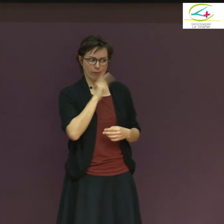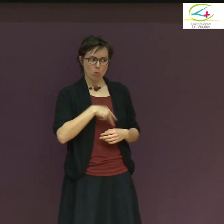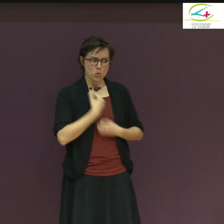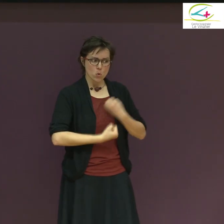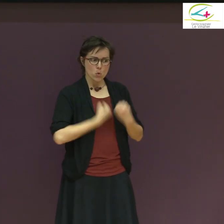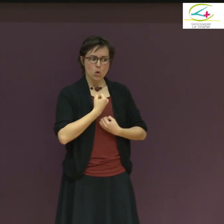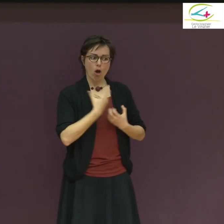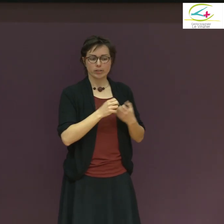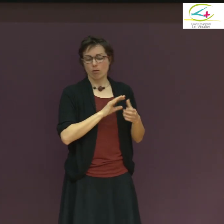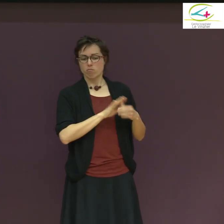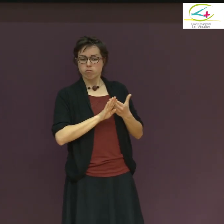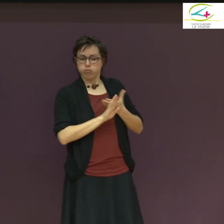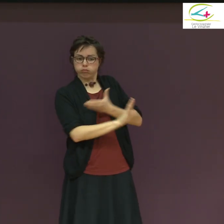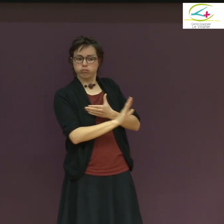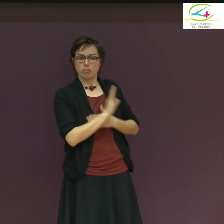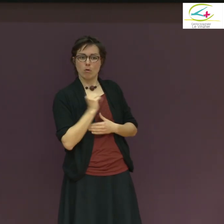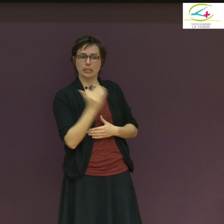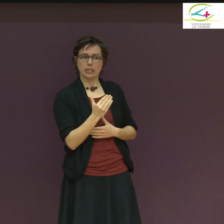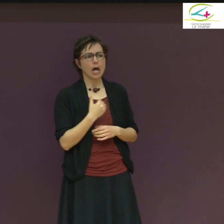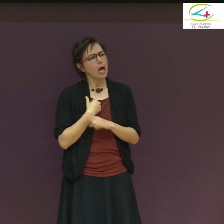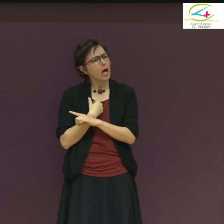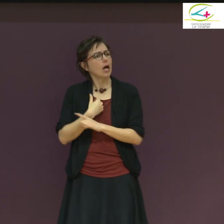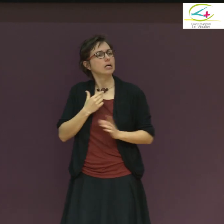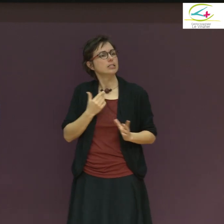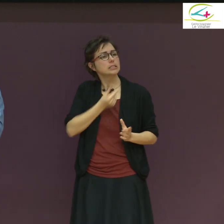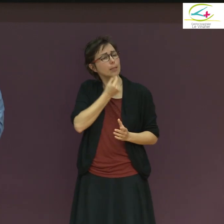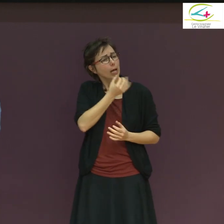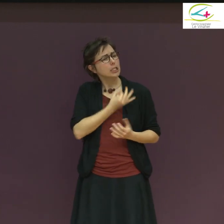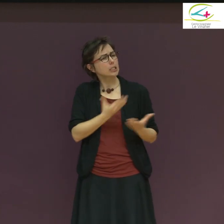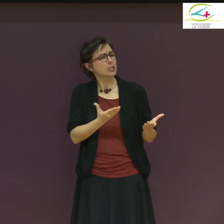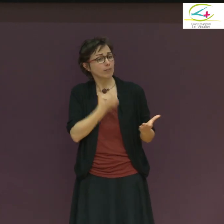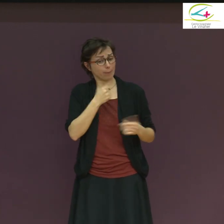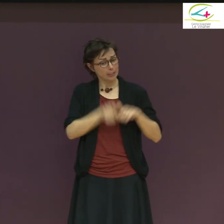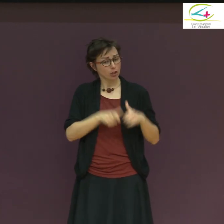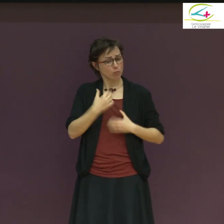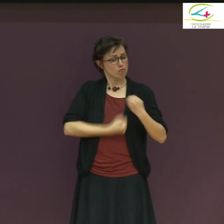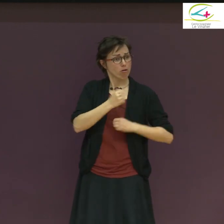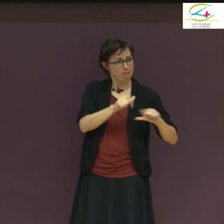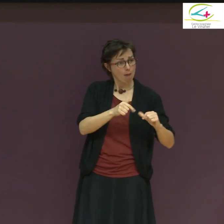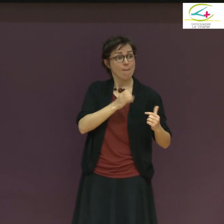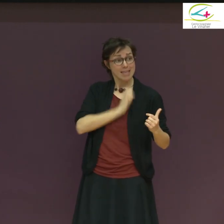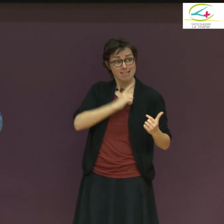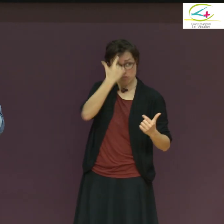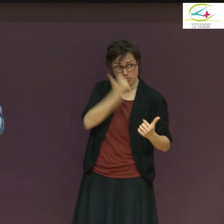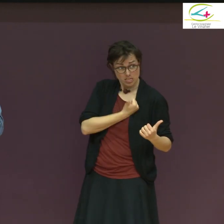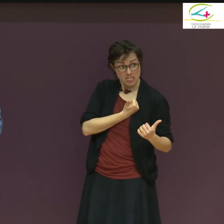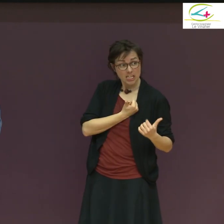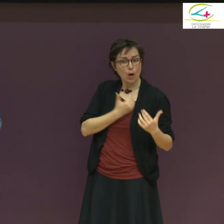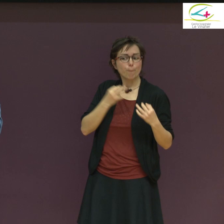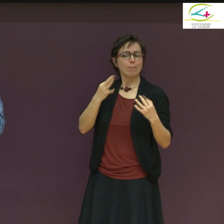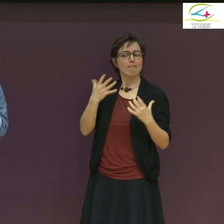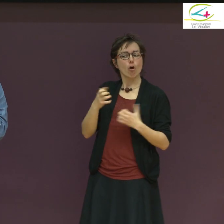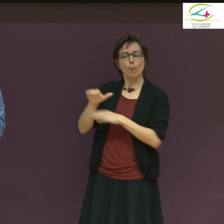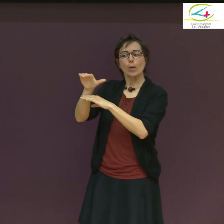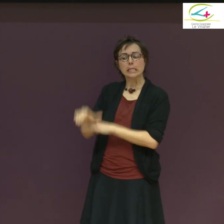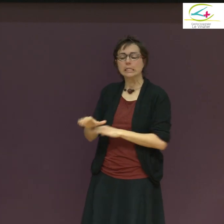c'est chouette ce que vous dites. C'est-à-dire qu'en plus, les gens, ils sont dans les ennuis, ils font une tentative de suicide et ils nous préservent en